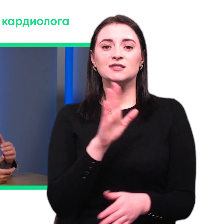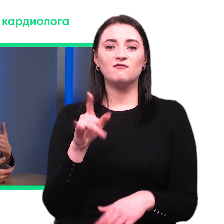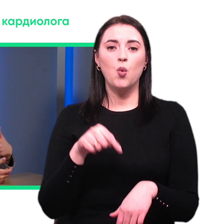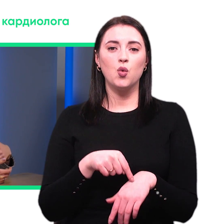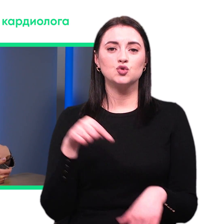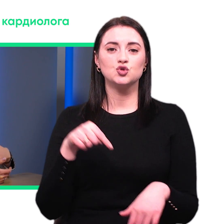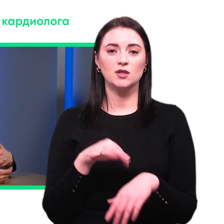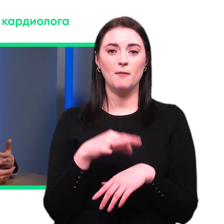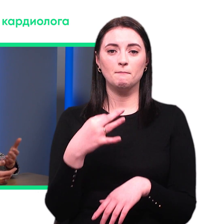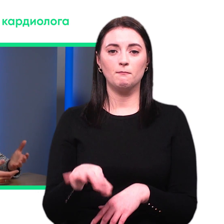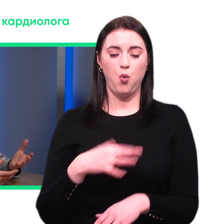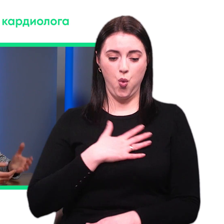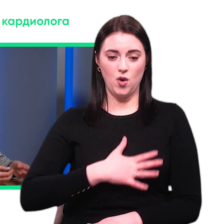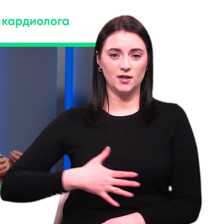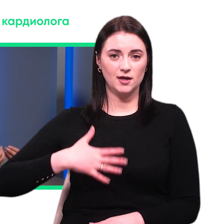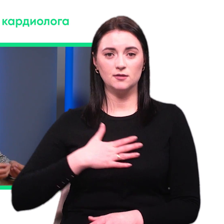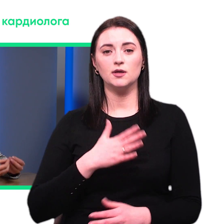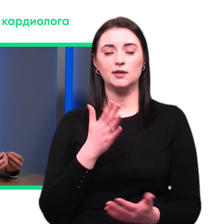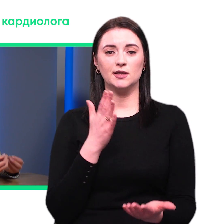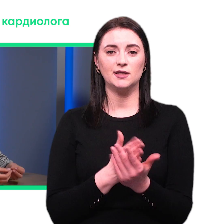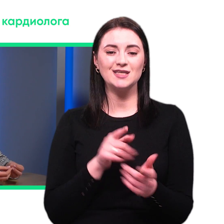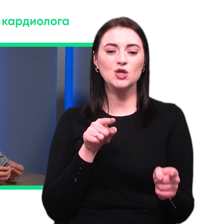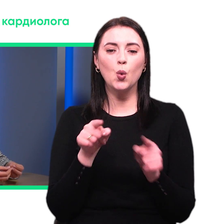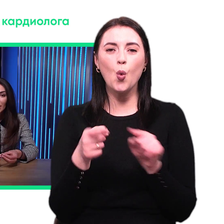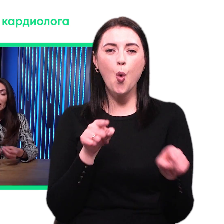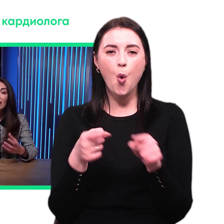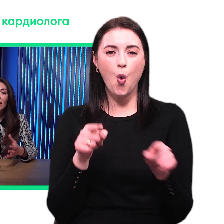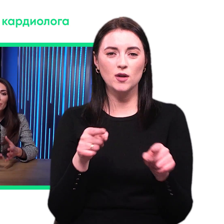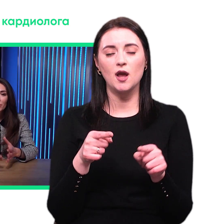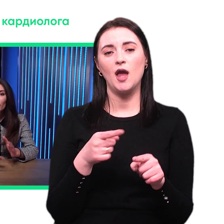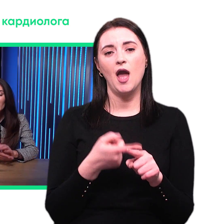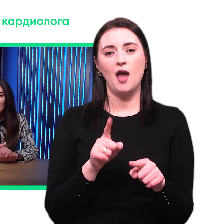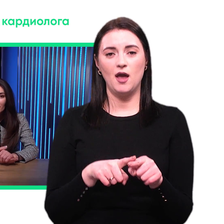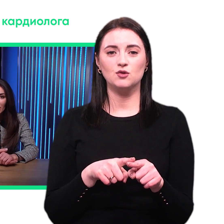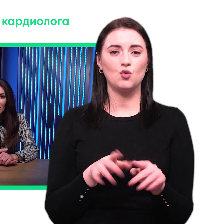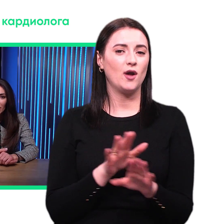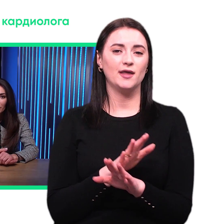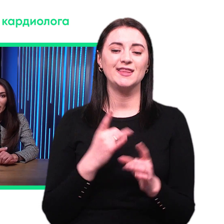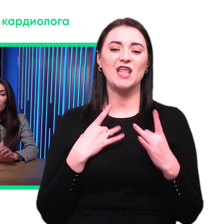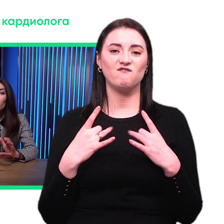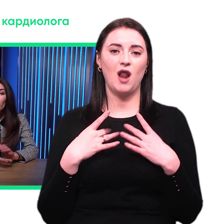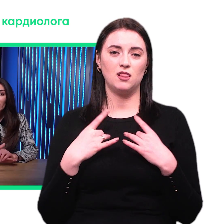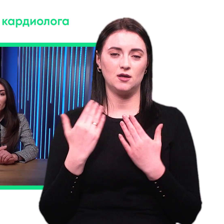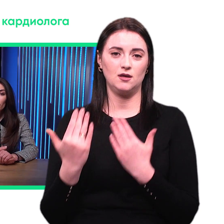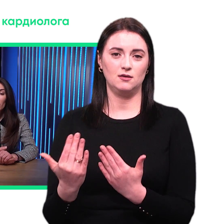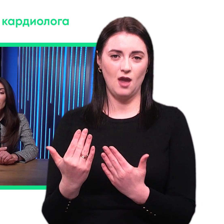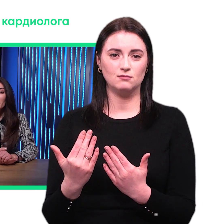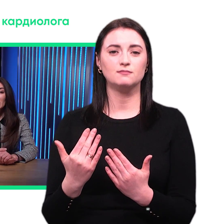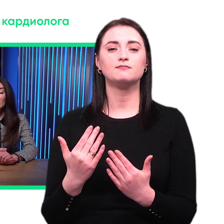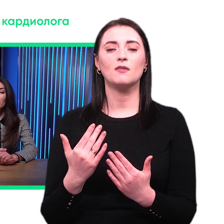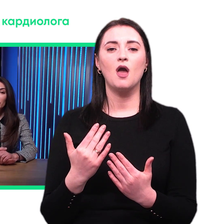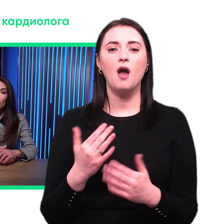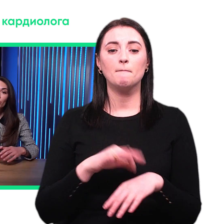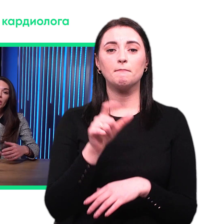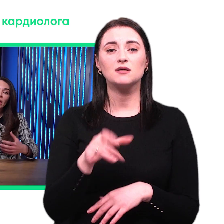ощущаете боль в грудной клетке и она имеет колющий характер, скорее всего, это невралгия. Более того,